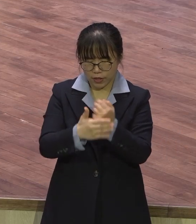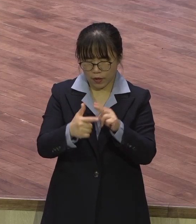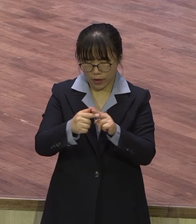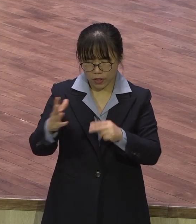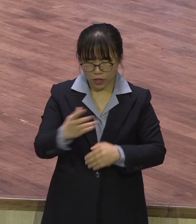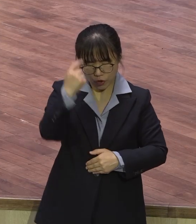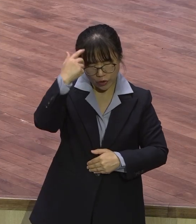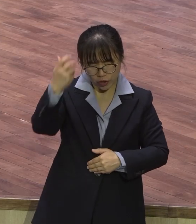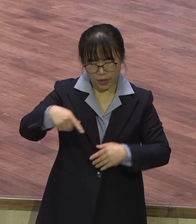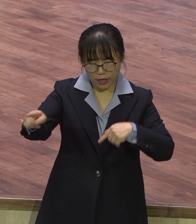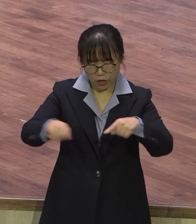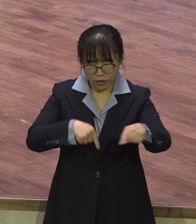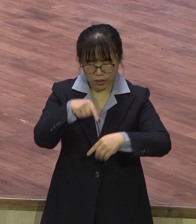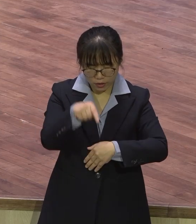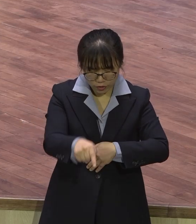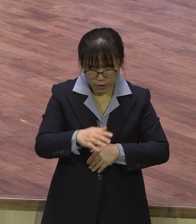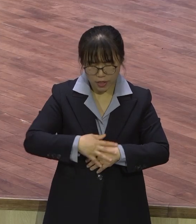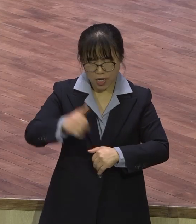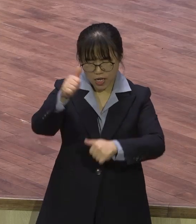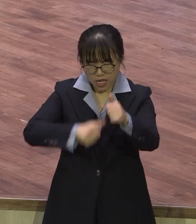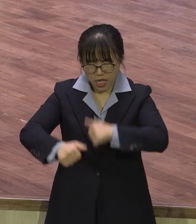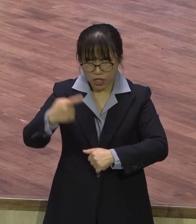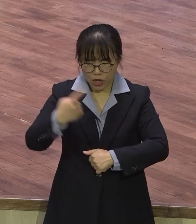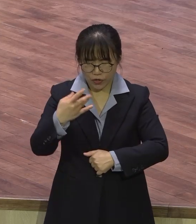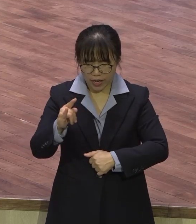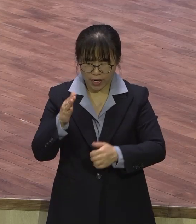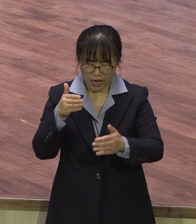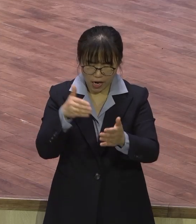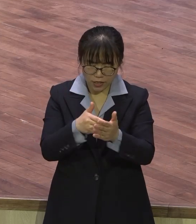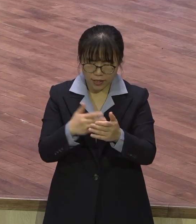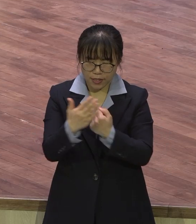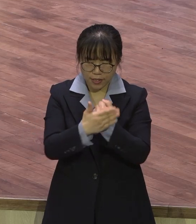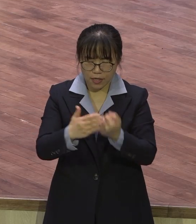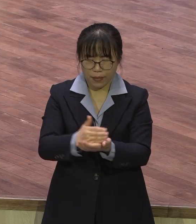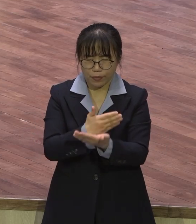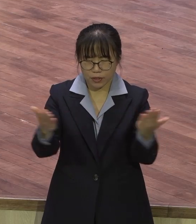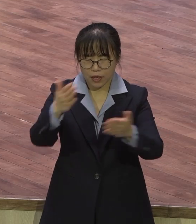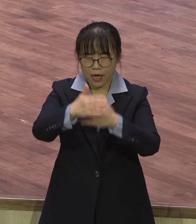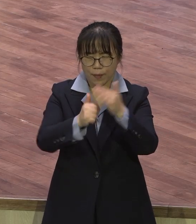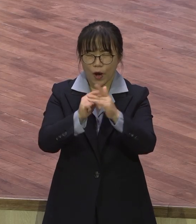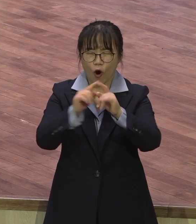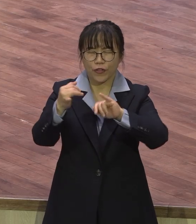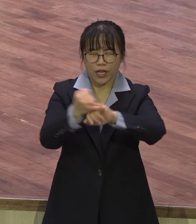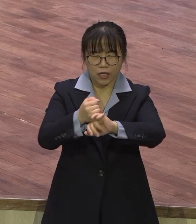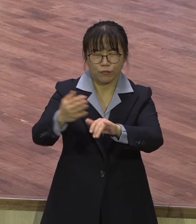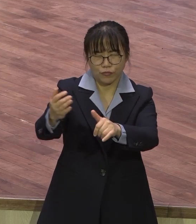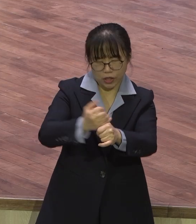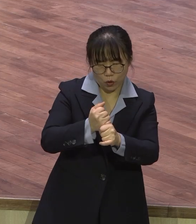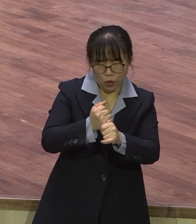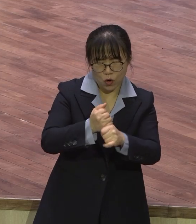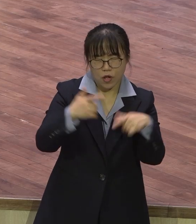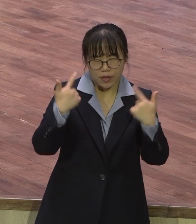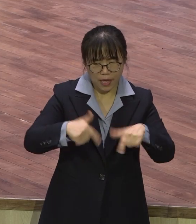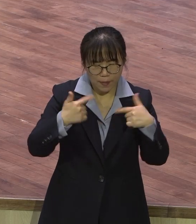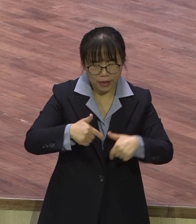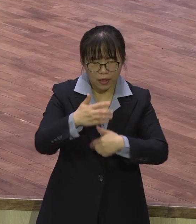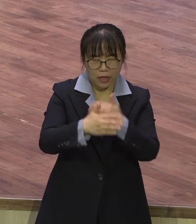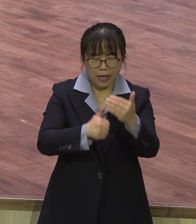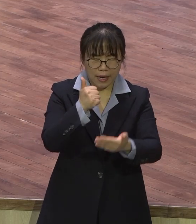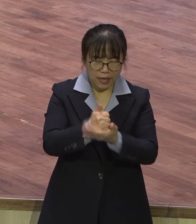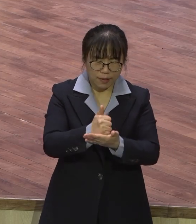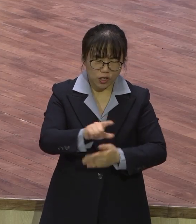역사하심이 천덕같이 은혜를 베푸시는 이 하나님의 은약의 약속 붙잡고 날마다 하나님을